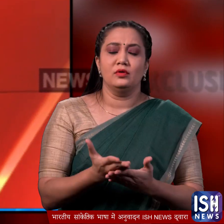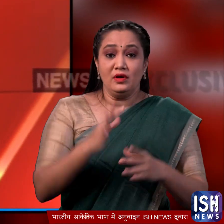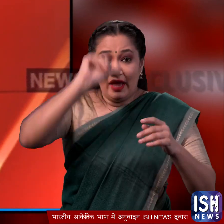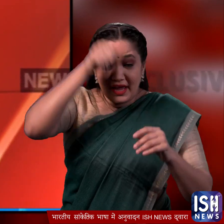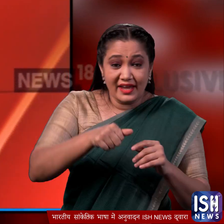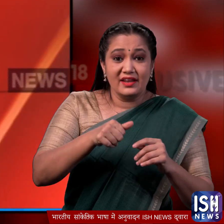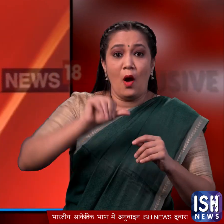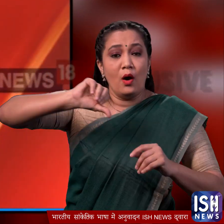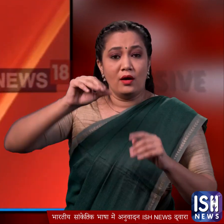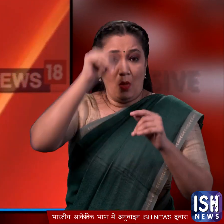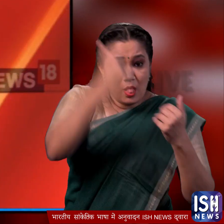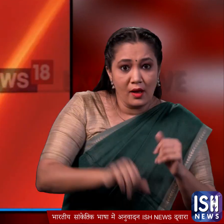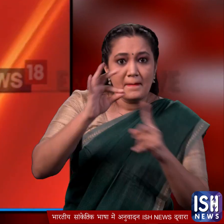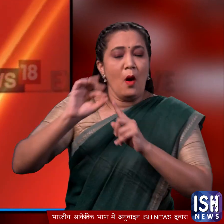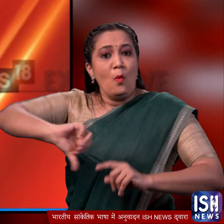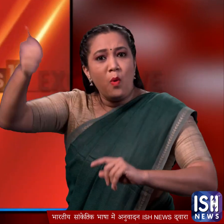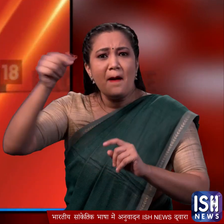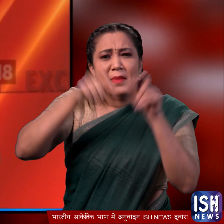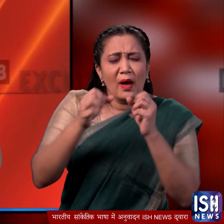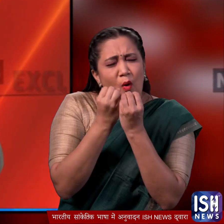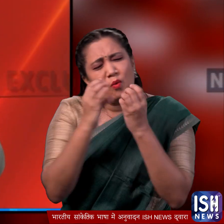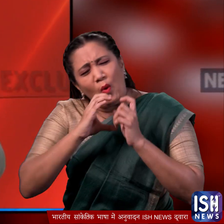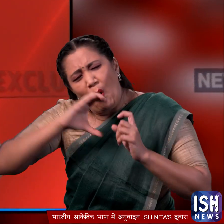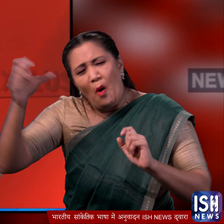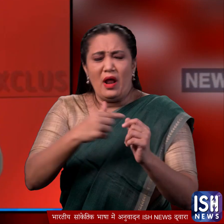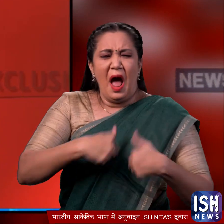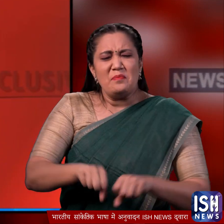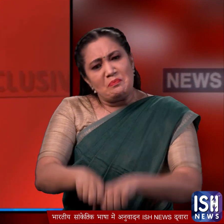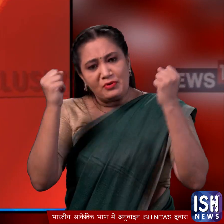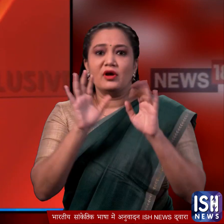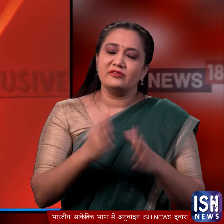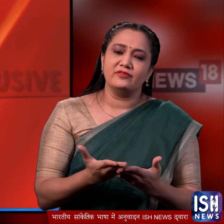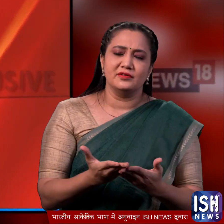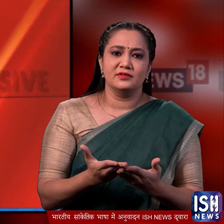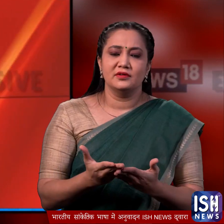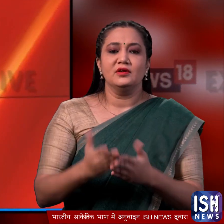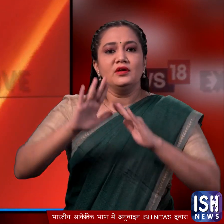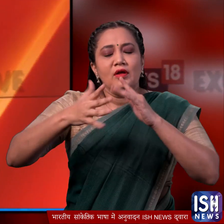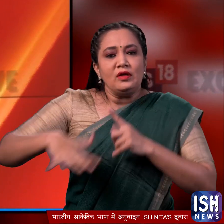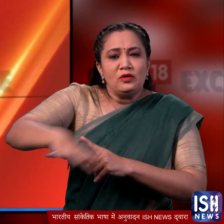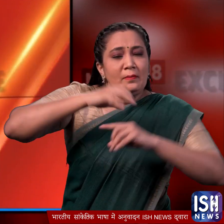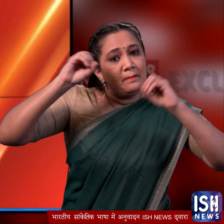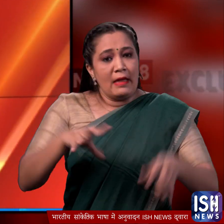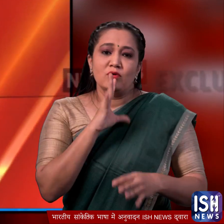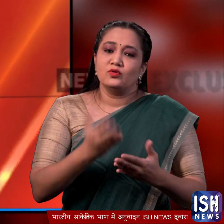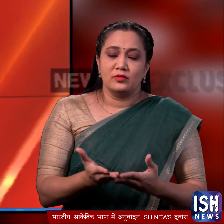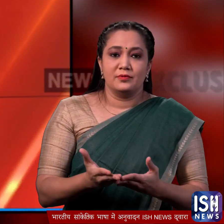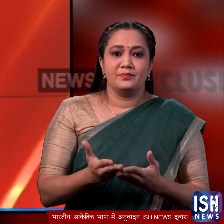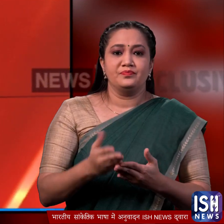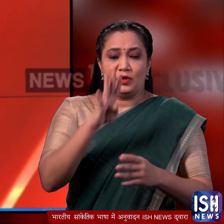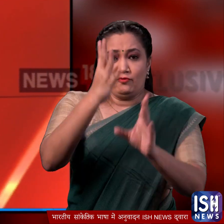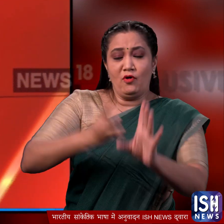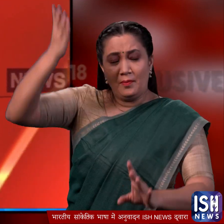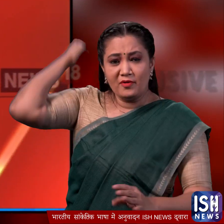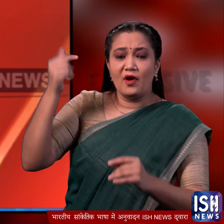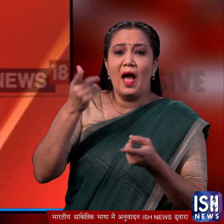में पाकिस्तान की जीत का जश्न मनाने पर लाखों करोड़ों लोगों की भावनाओं को चोट लगती है, जिससे माहौल बिगड़ने का खतरा होता है। और 4